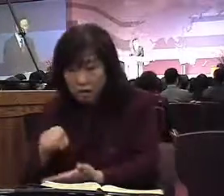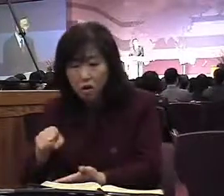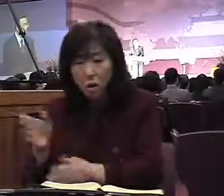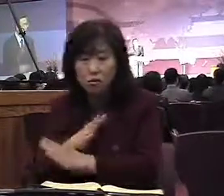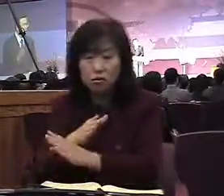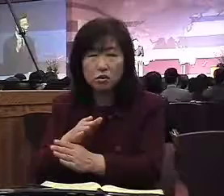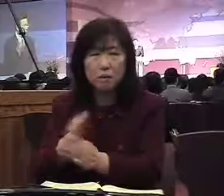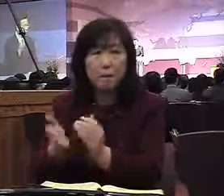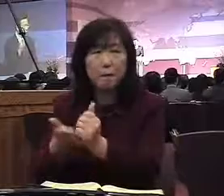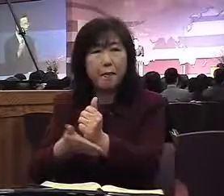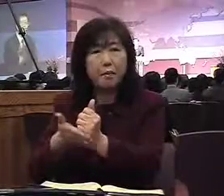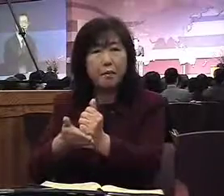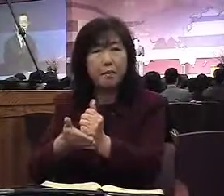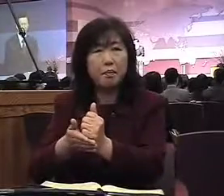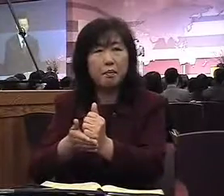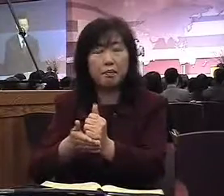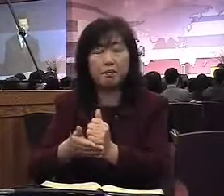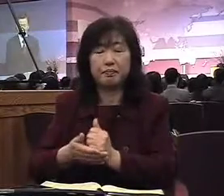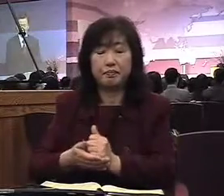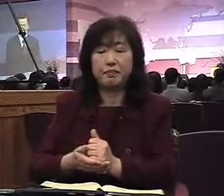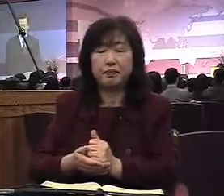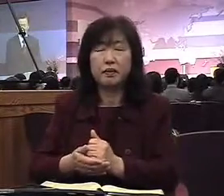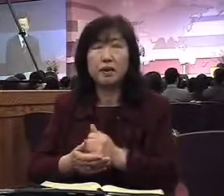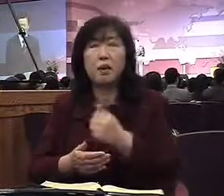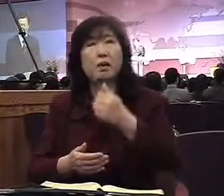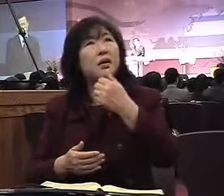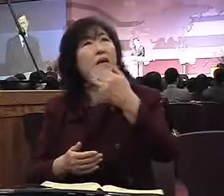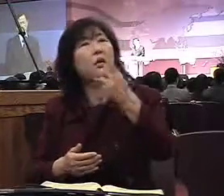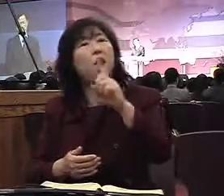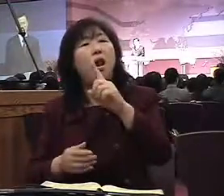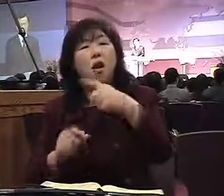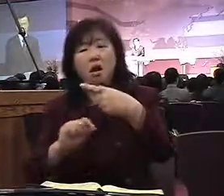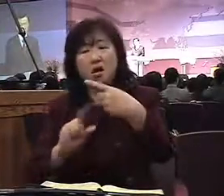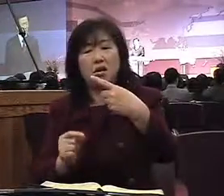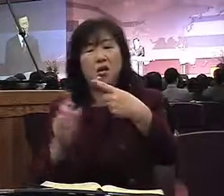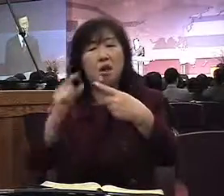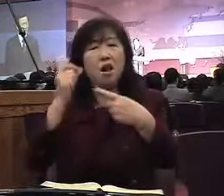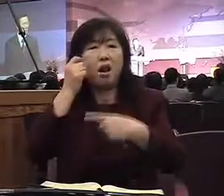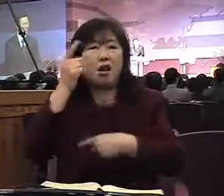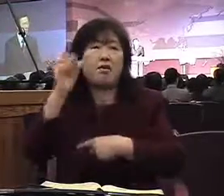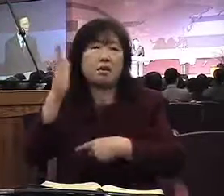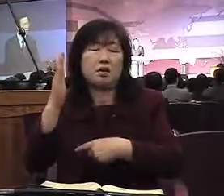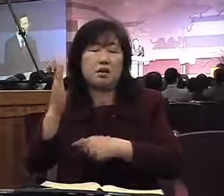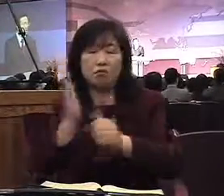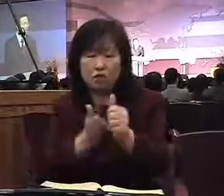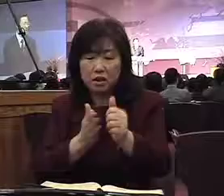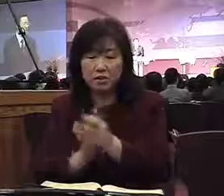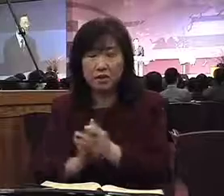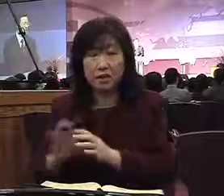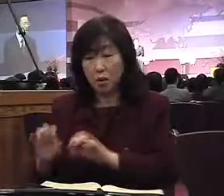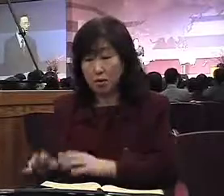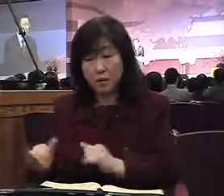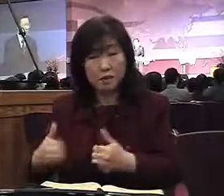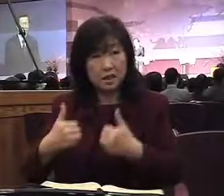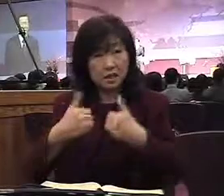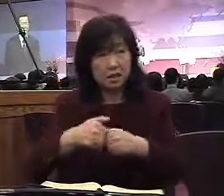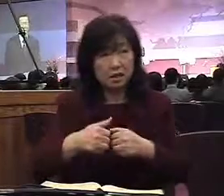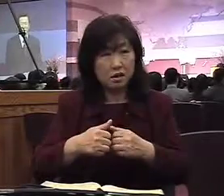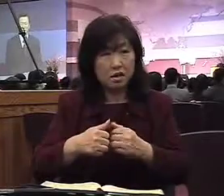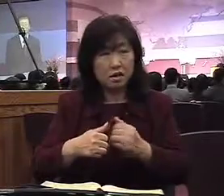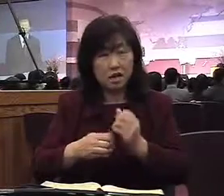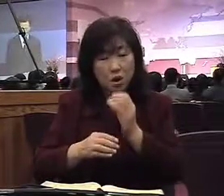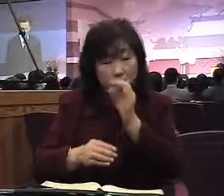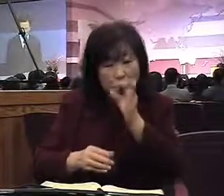그것부터 메꾸시는 1월달이 되시기를 바랍니다. 아멘. 우리가 메꿔야 돼요. 우리 옆 사람 한번 그렇게 인사하겠습니다.